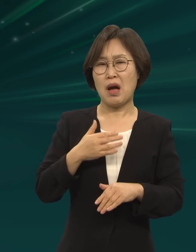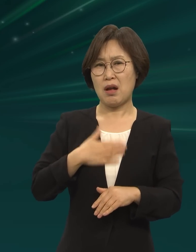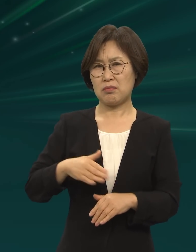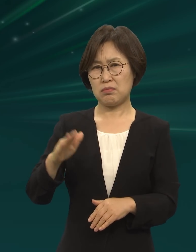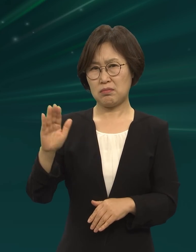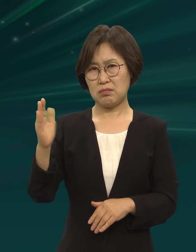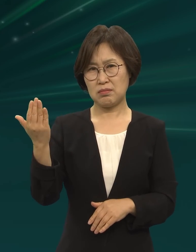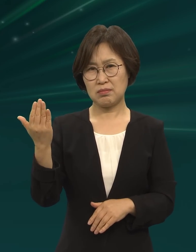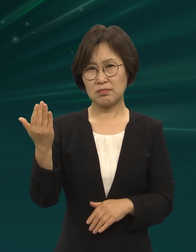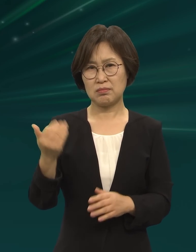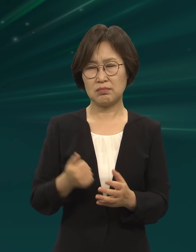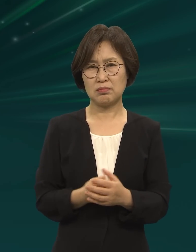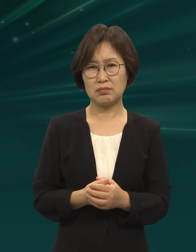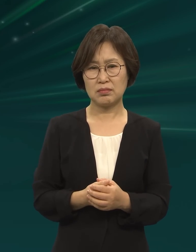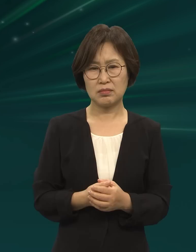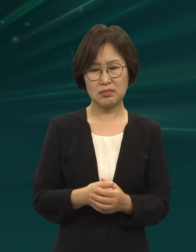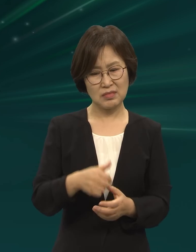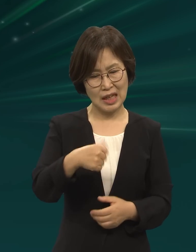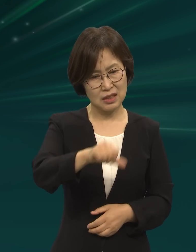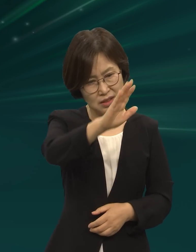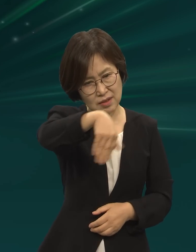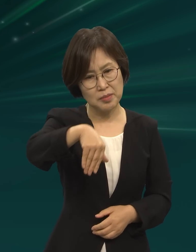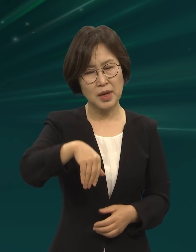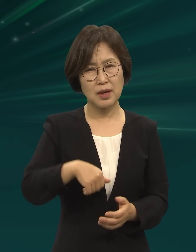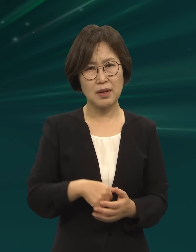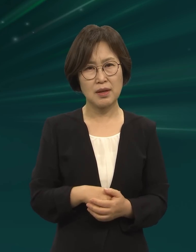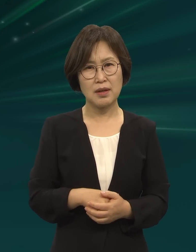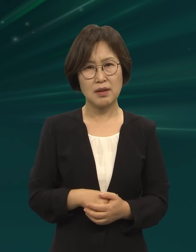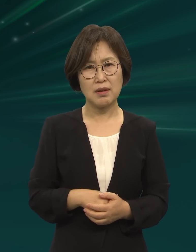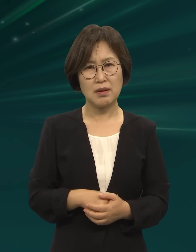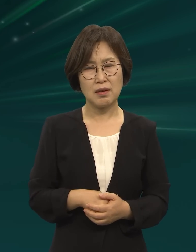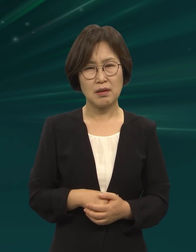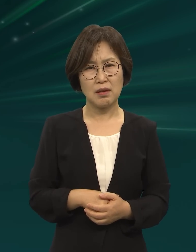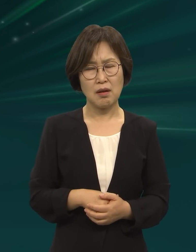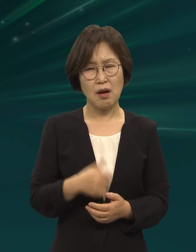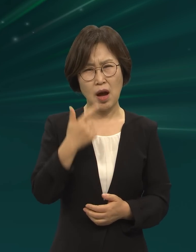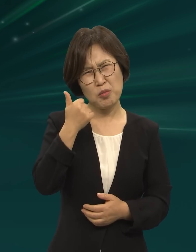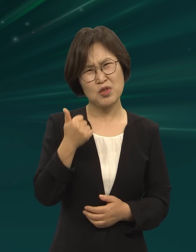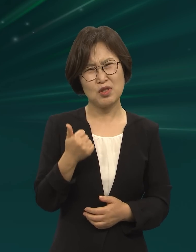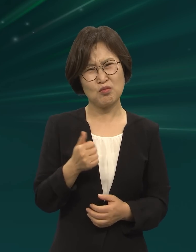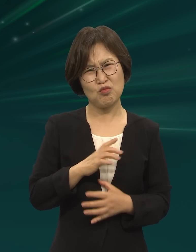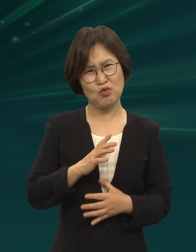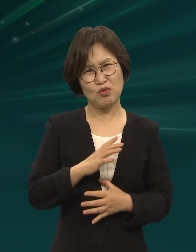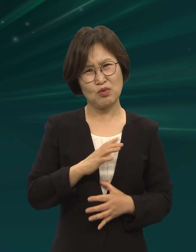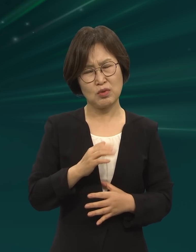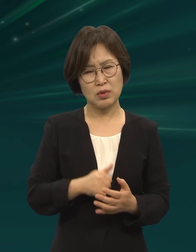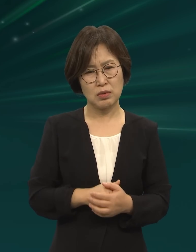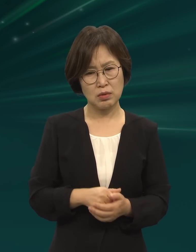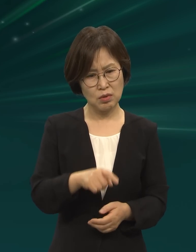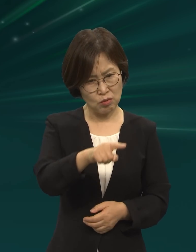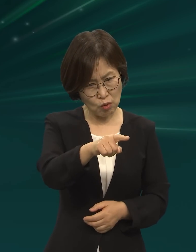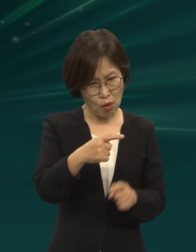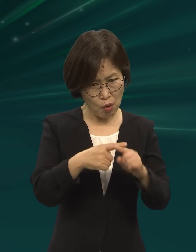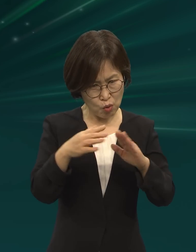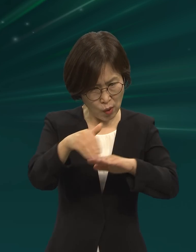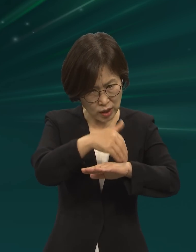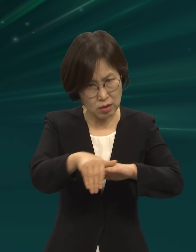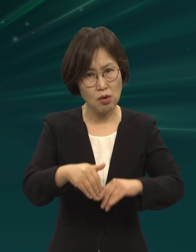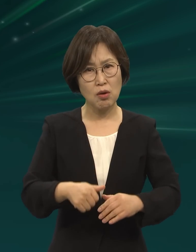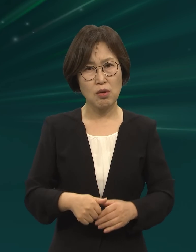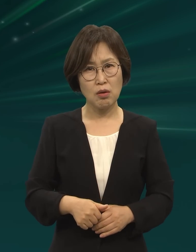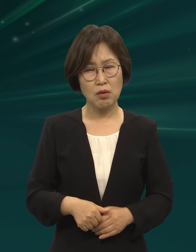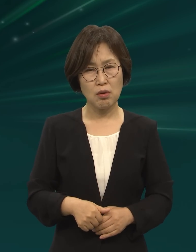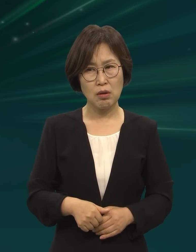저한테 물어봤어요. 전단 일로 와. 너무 좀 강하게 말하는 분이었습니다. 그래서 너 교회 가냐? 아니요 아빠.